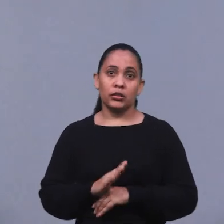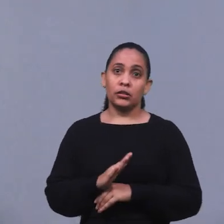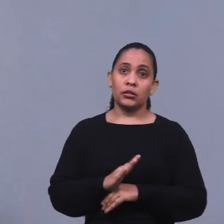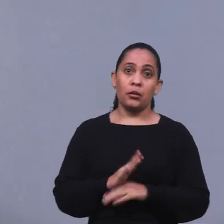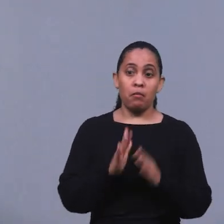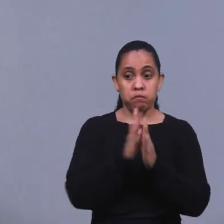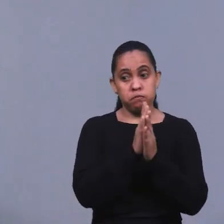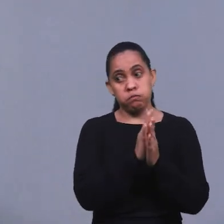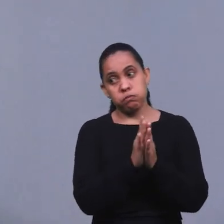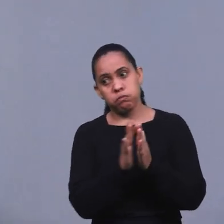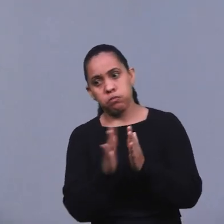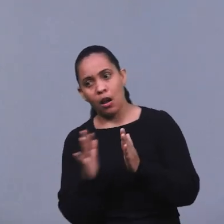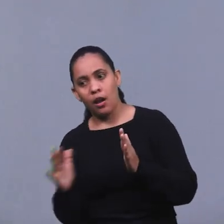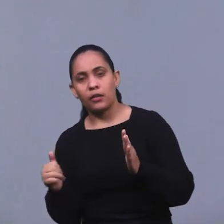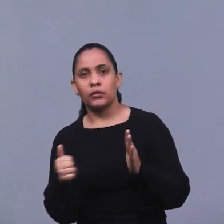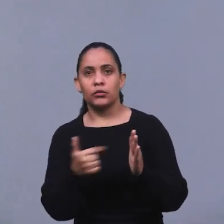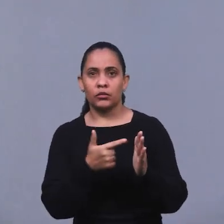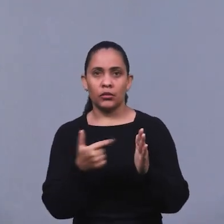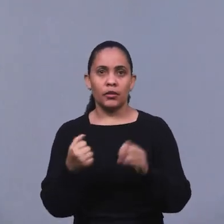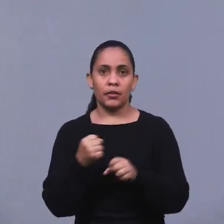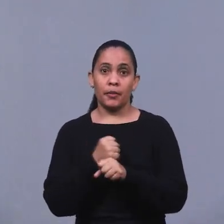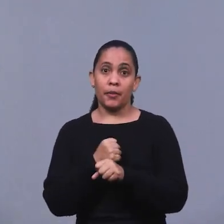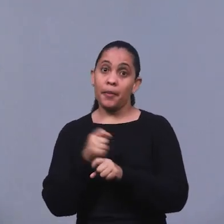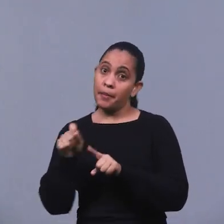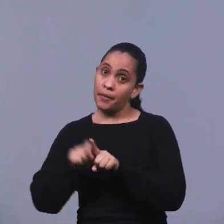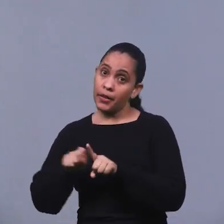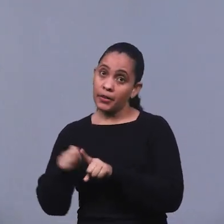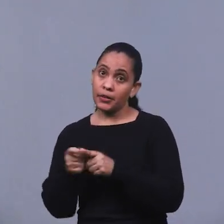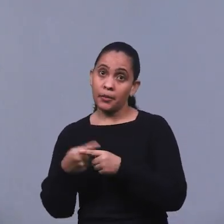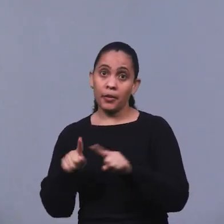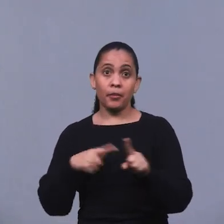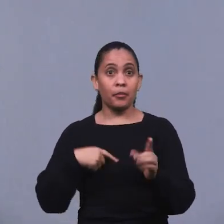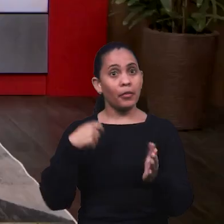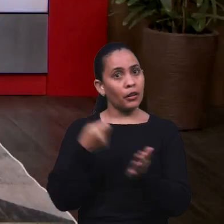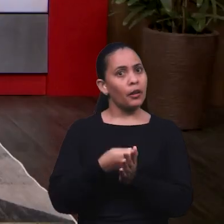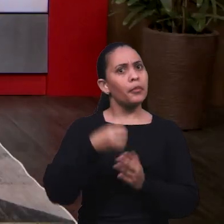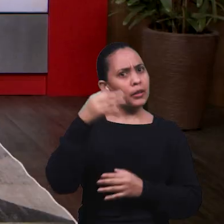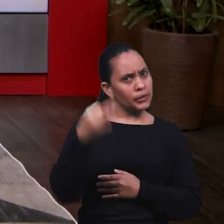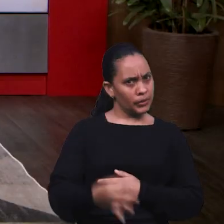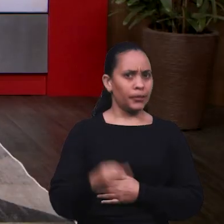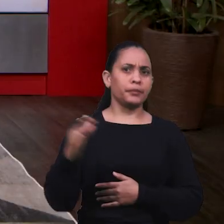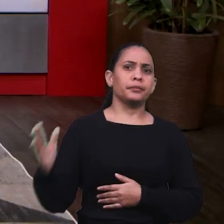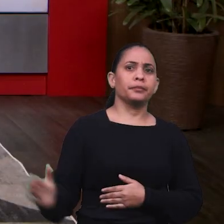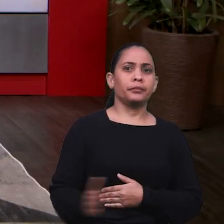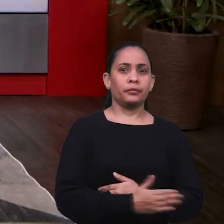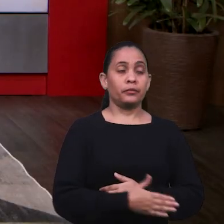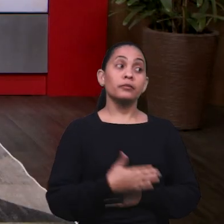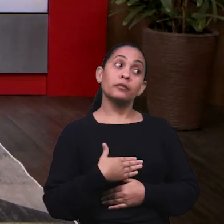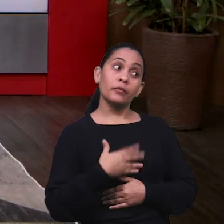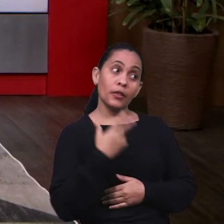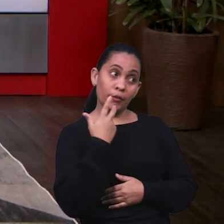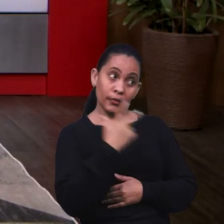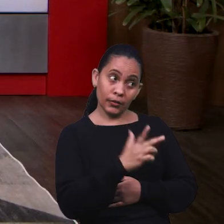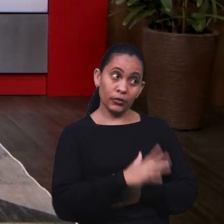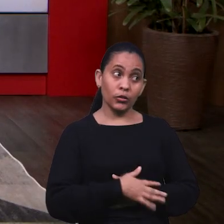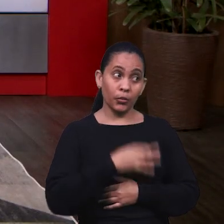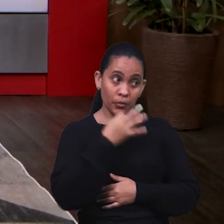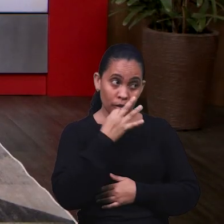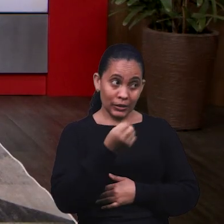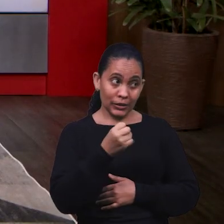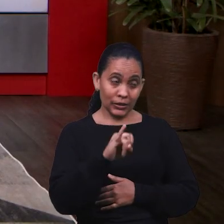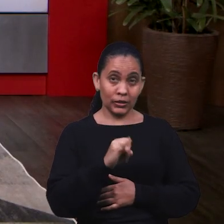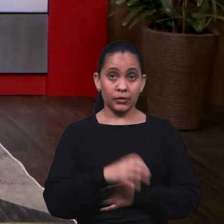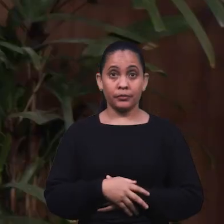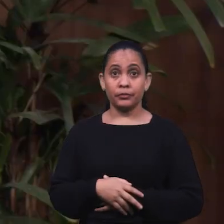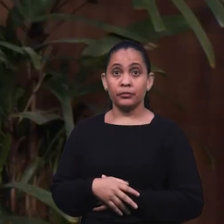isso se prorroga por mais de 12 meses, mas assim, lembrando, pagar e pagar em dia. Então já fica a dica. Fica a dica, Quem está exatamente.